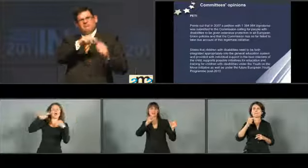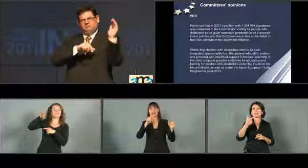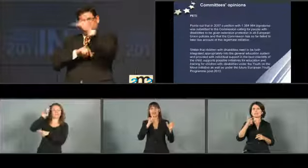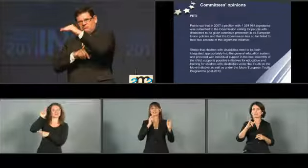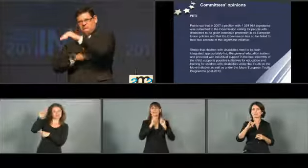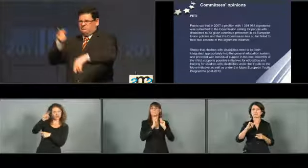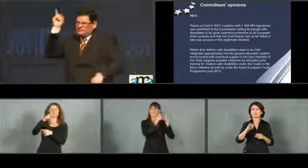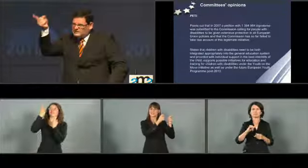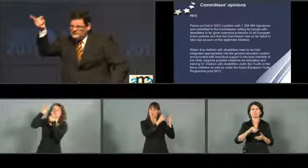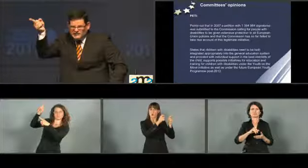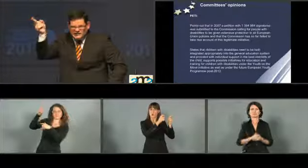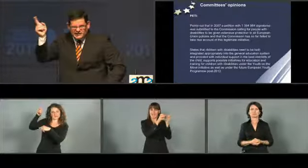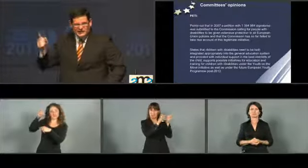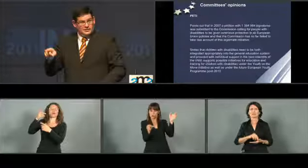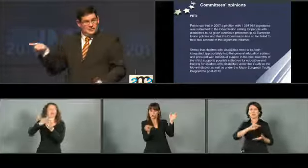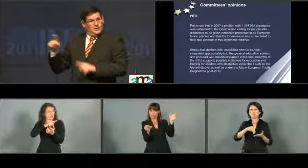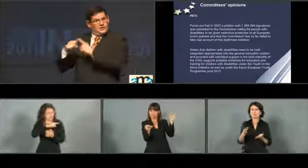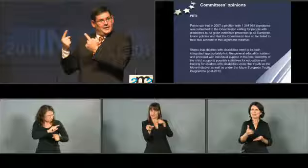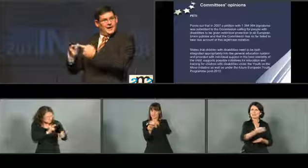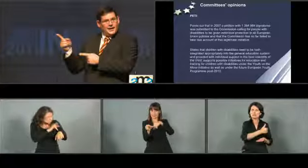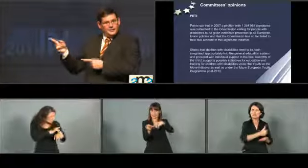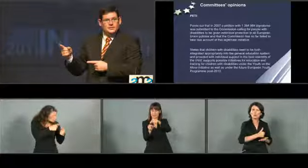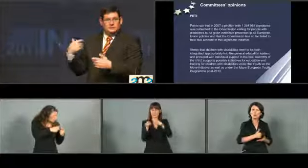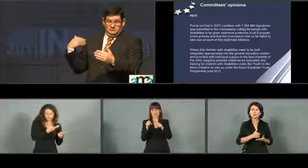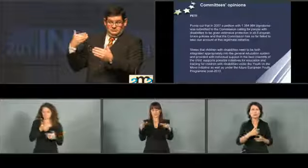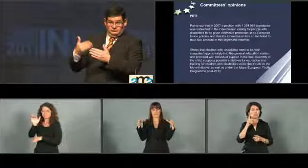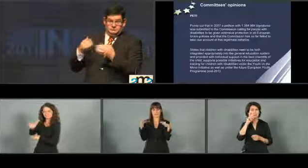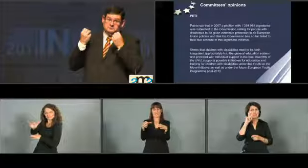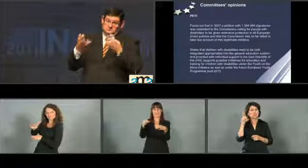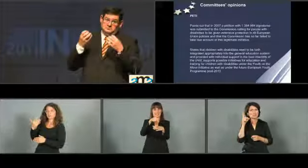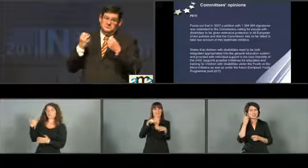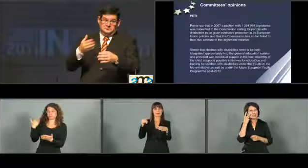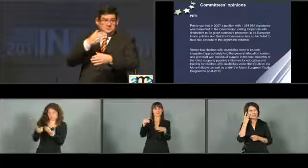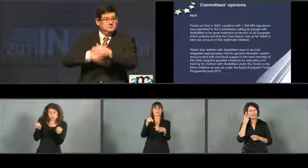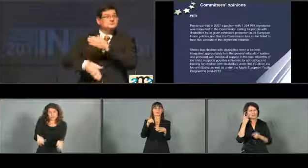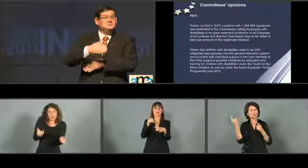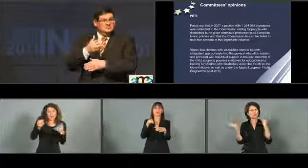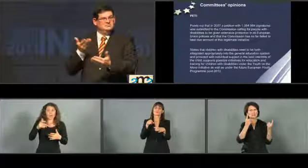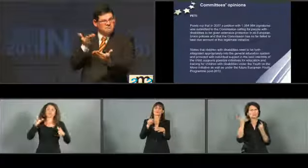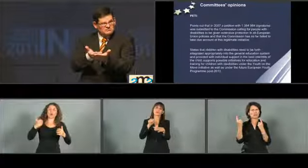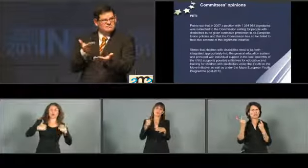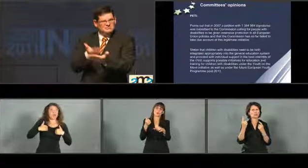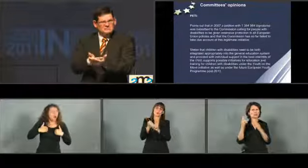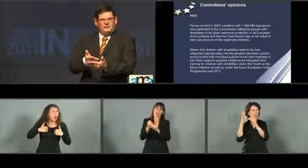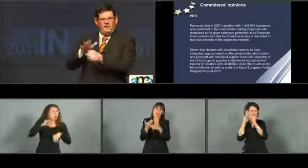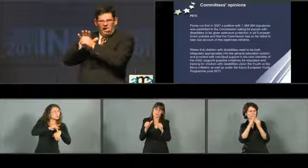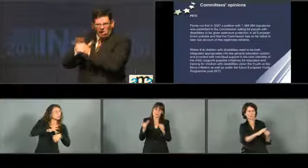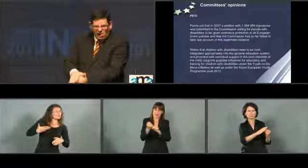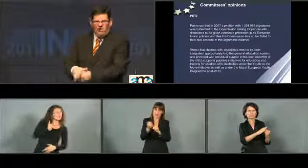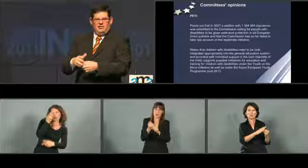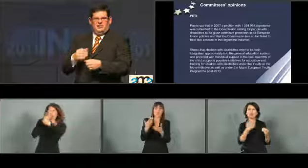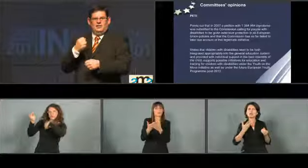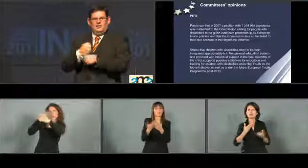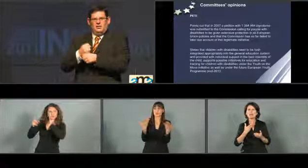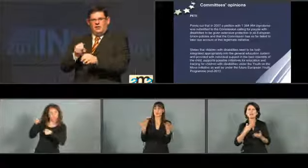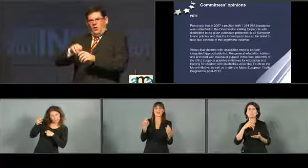d'une situation discriminatoire, il y a une pétition qui est signée, qui fait office d'eux,